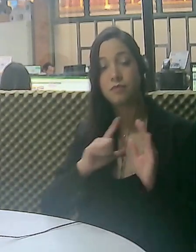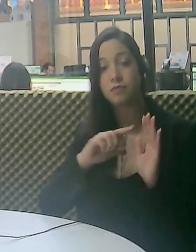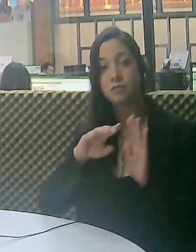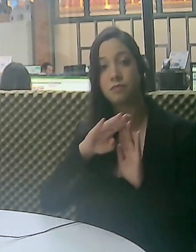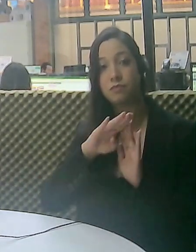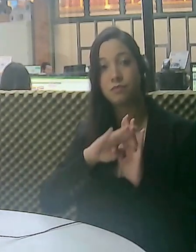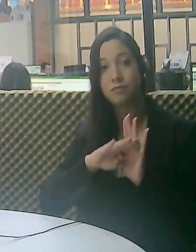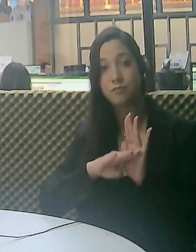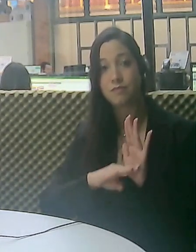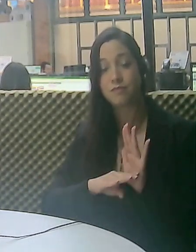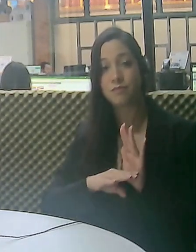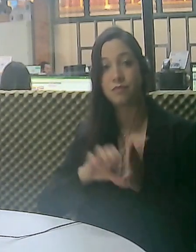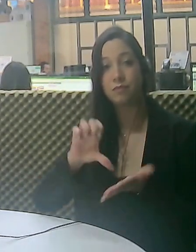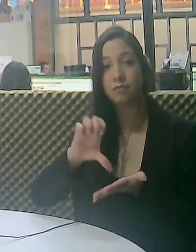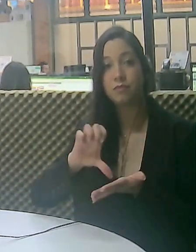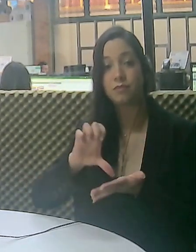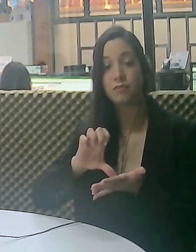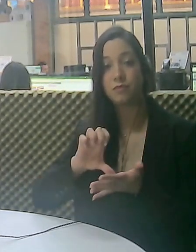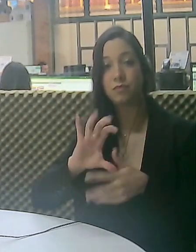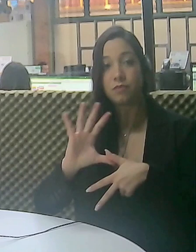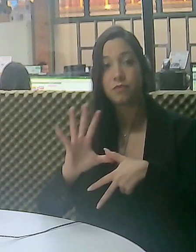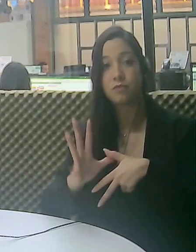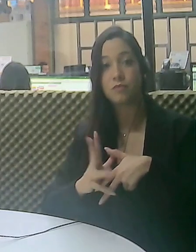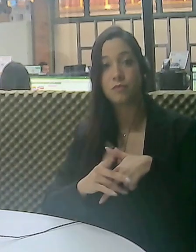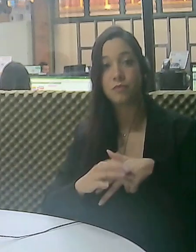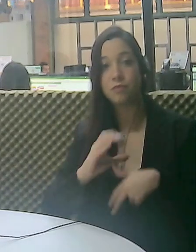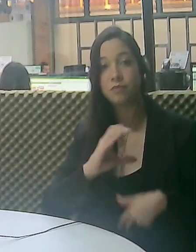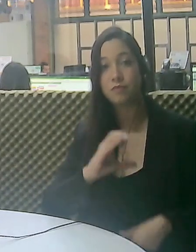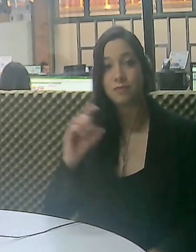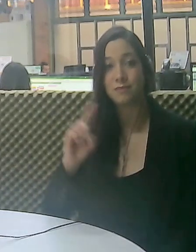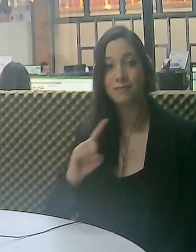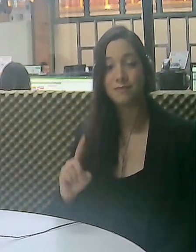espera do Centro de Controle de Zoonoses, o CCZ.